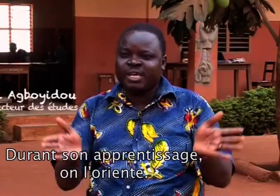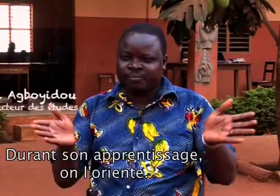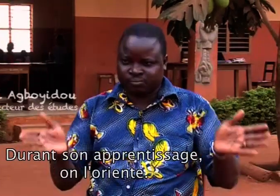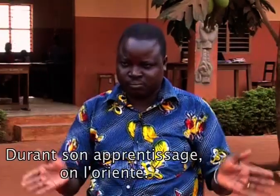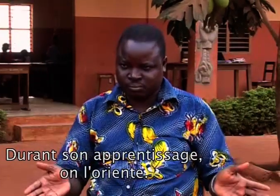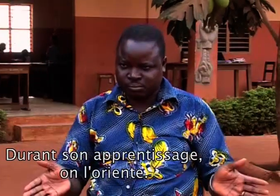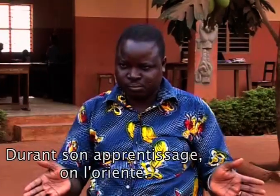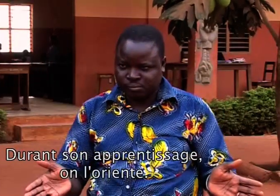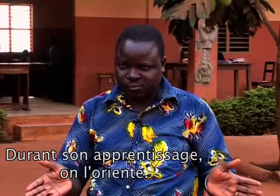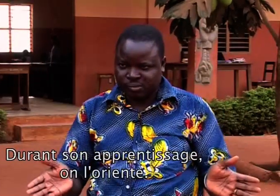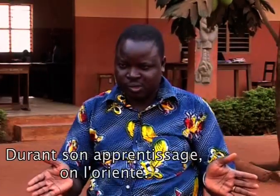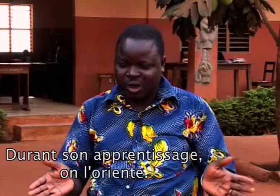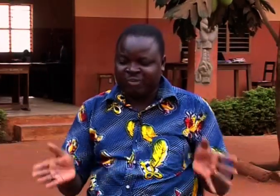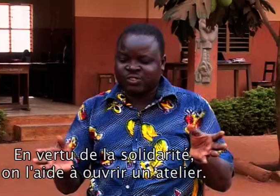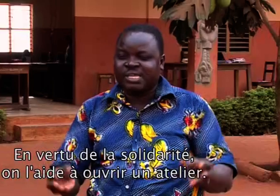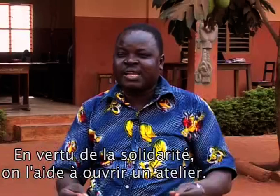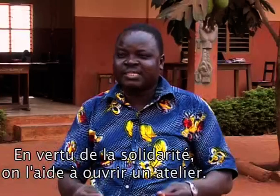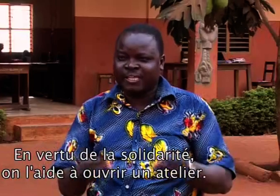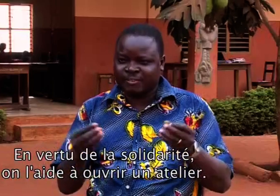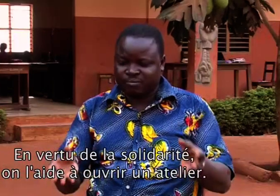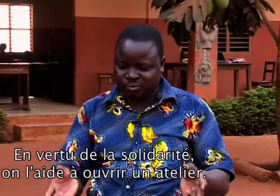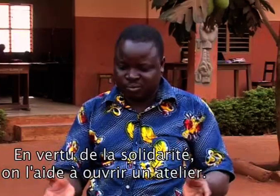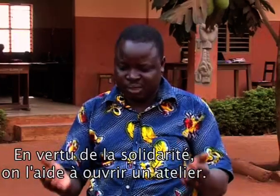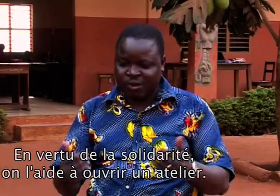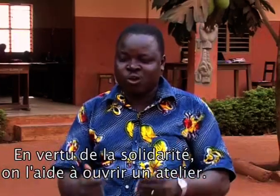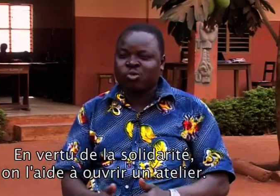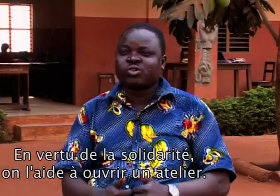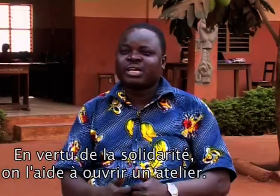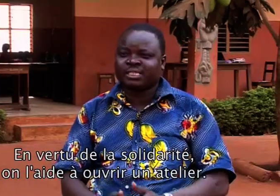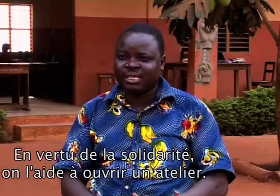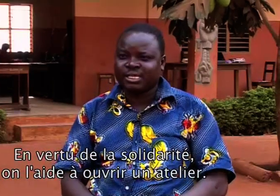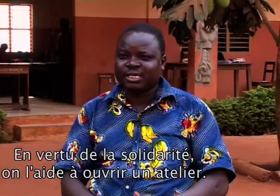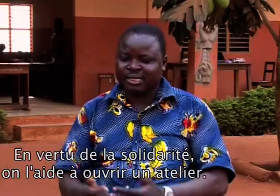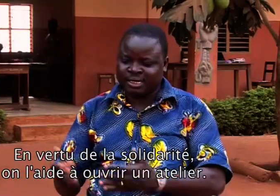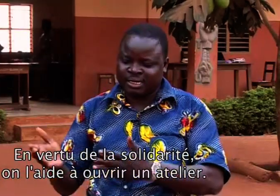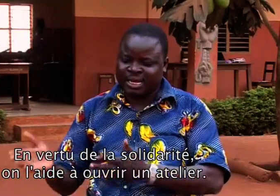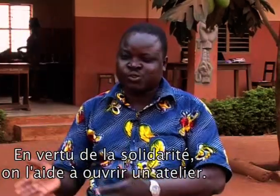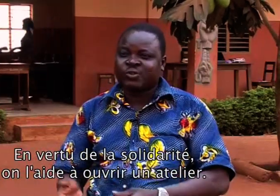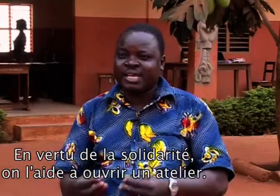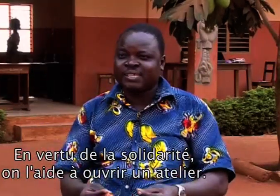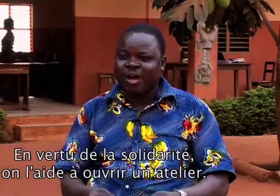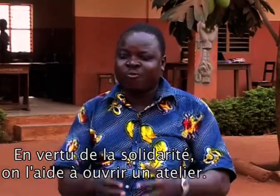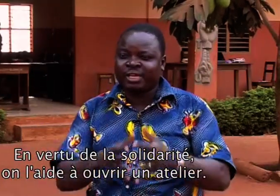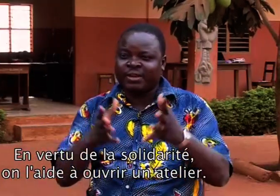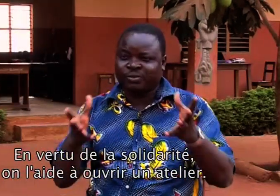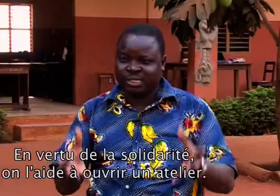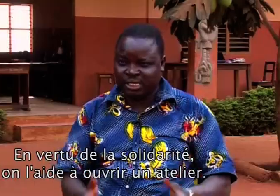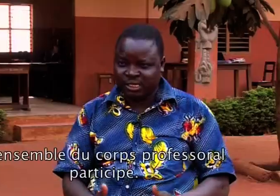l'oriente même. On va jusqu'à l'aider, encore le mot solidarité, et la structure l'aide à ouvrir un